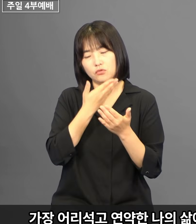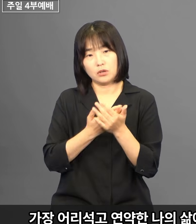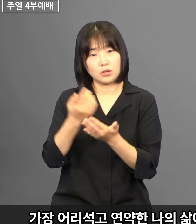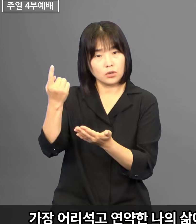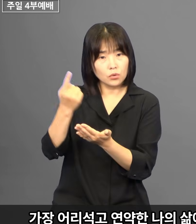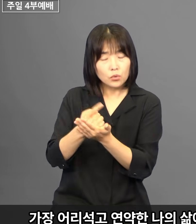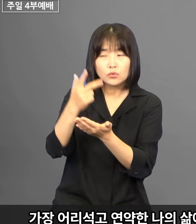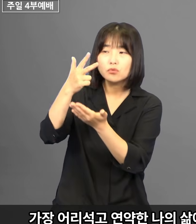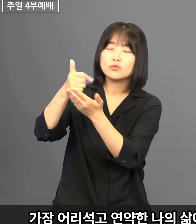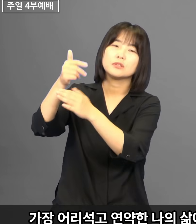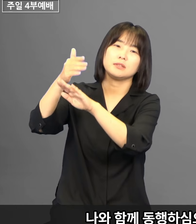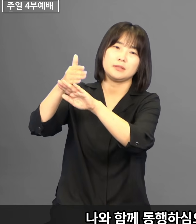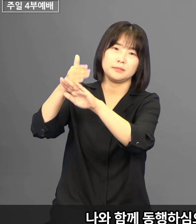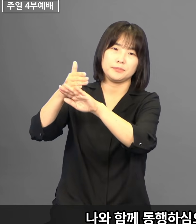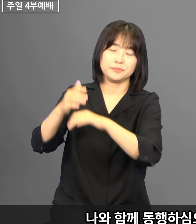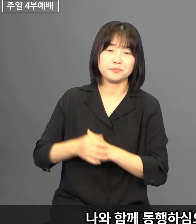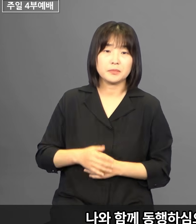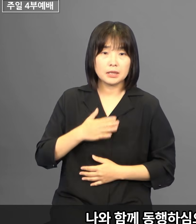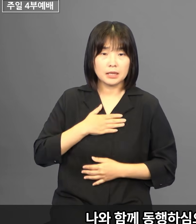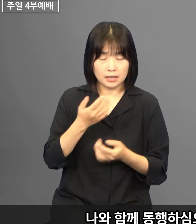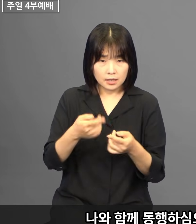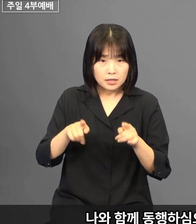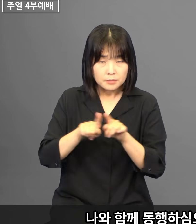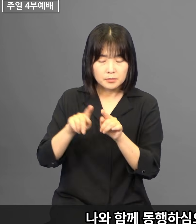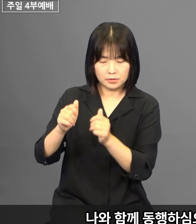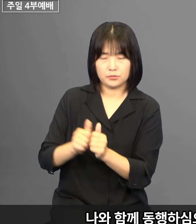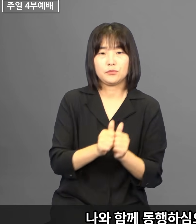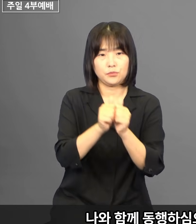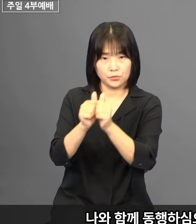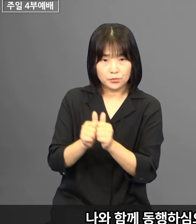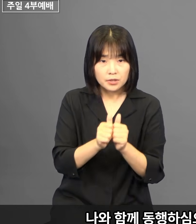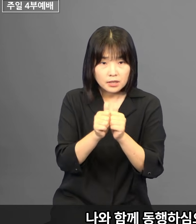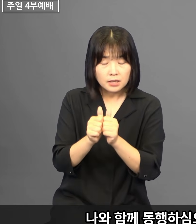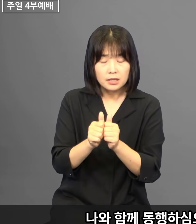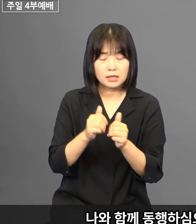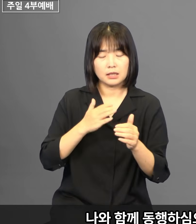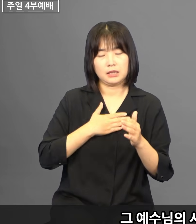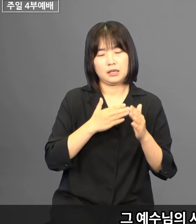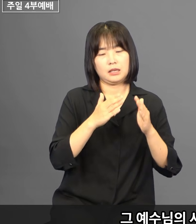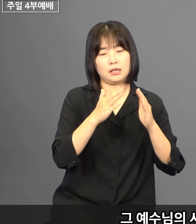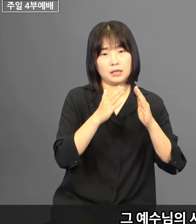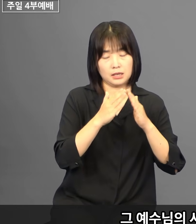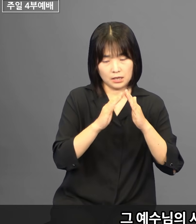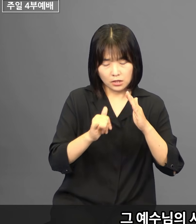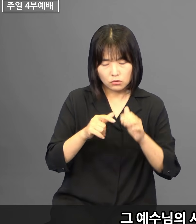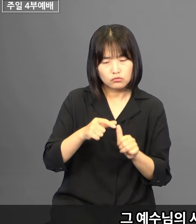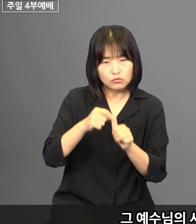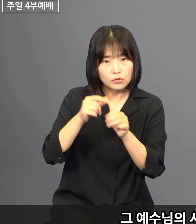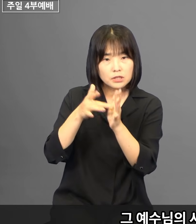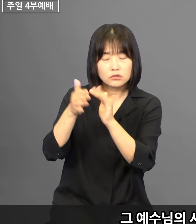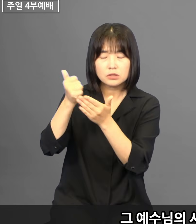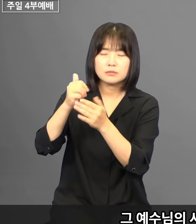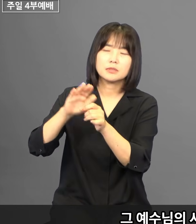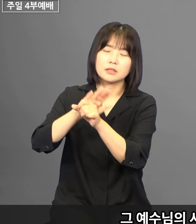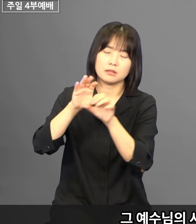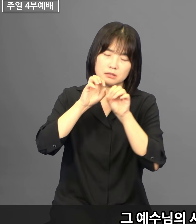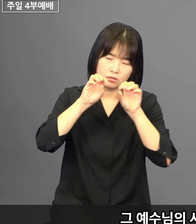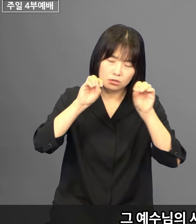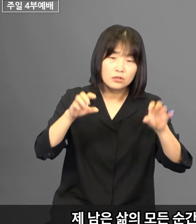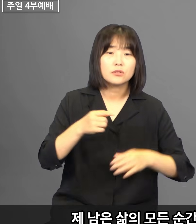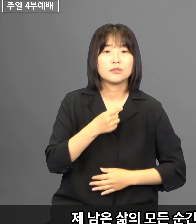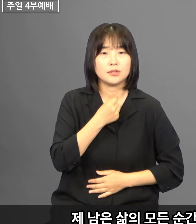주님 감사합니다. 나와 함께 동행하심으로 나와 내 가족을 구원하신 그 예수님의 사랑을 전하고